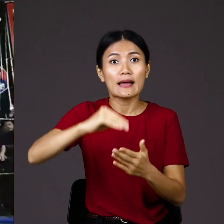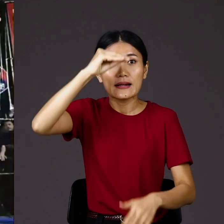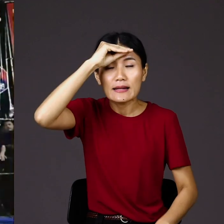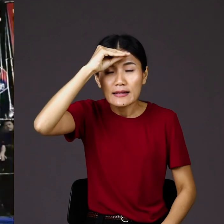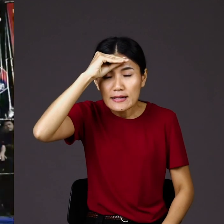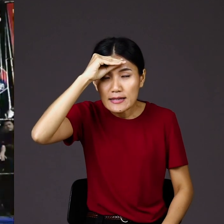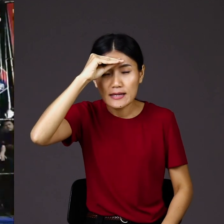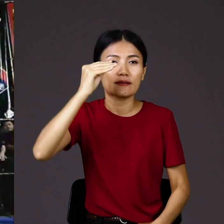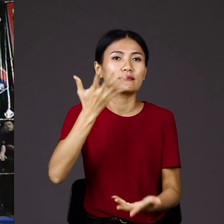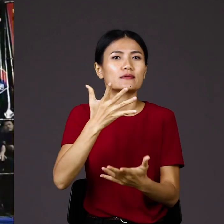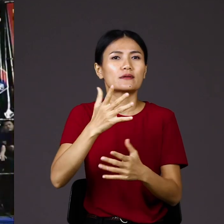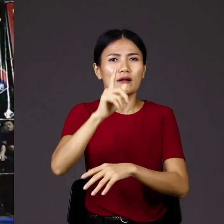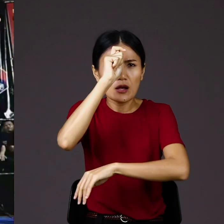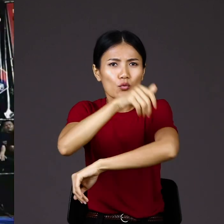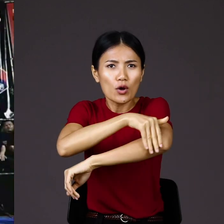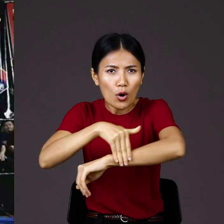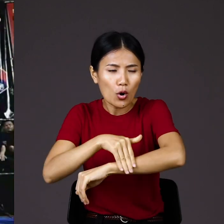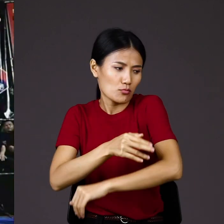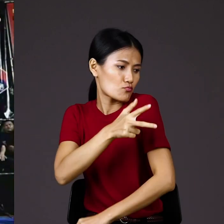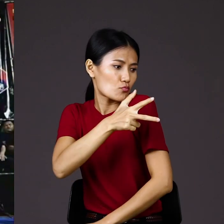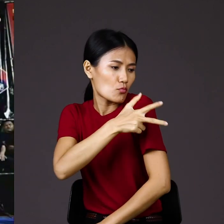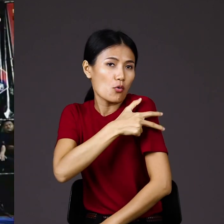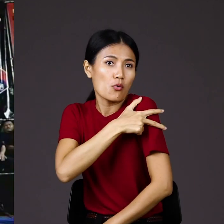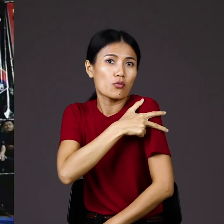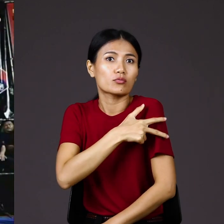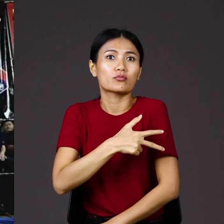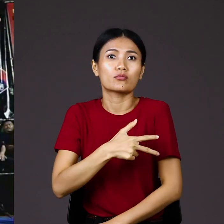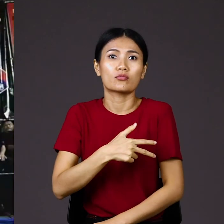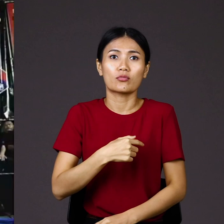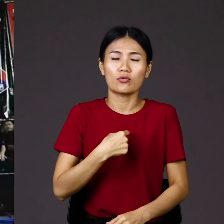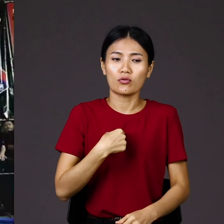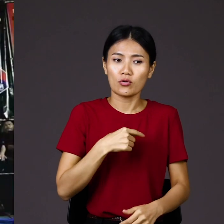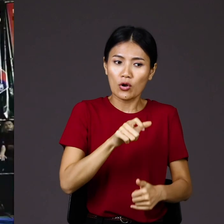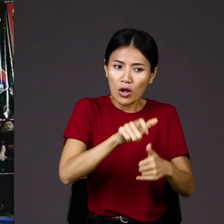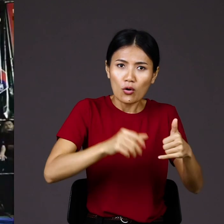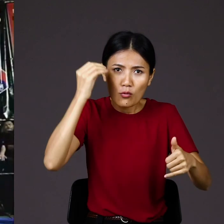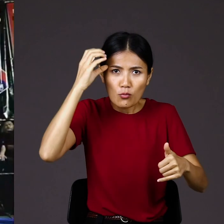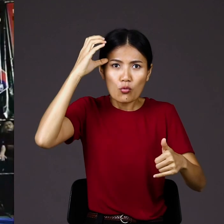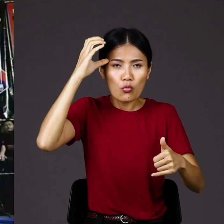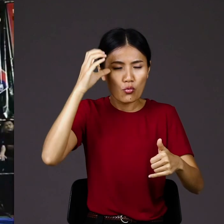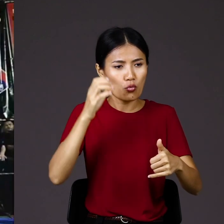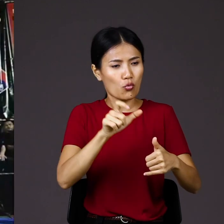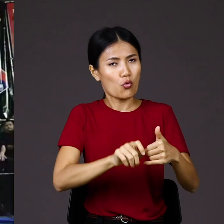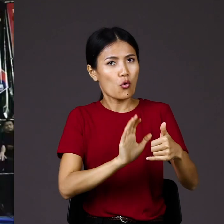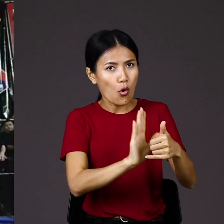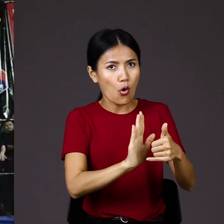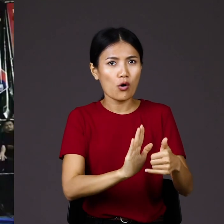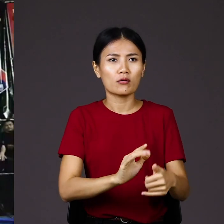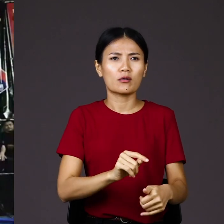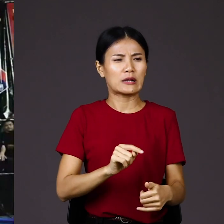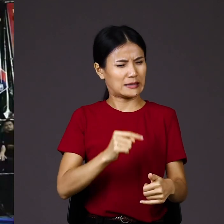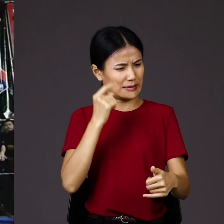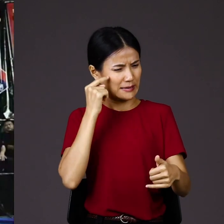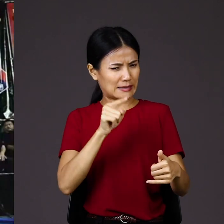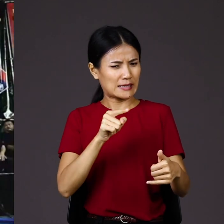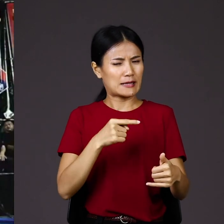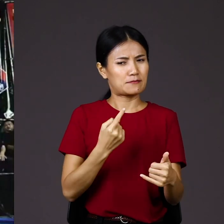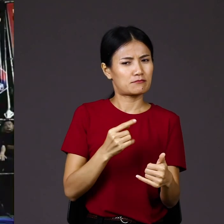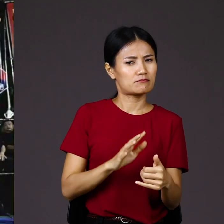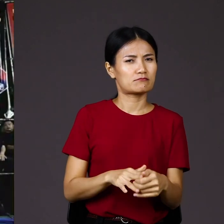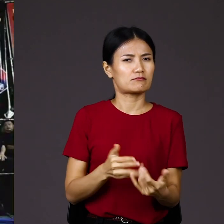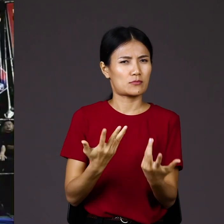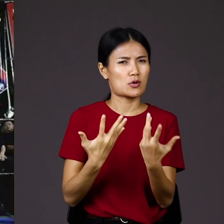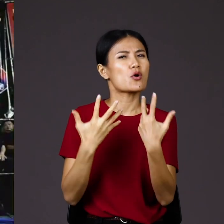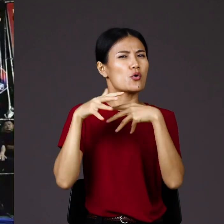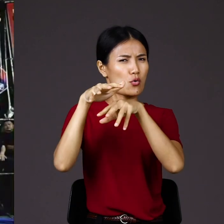อรมนีเรียนวิศวกรจนจบปริญญาเอกด้วยความรู้ความสามารถของเขาเขาคงได้ไปมีโอกาสบริหาร